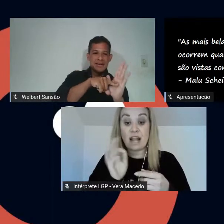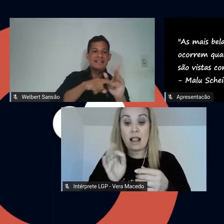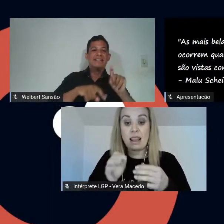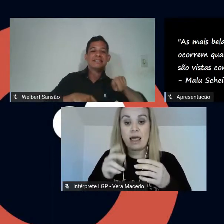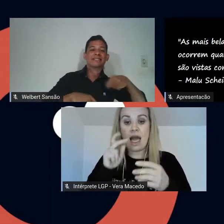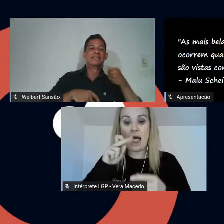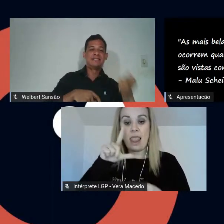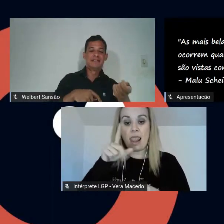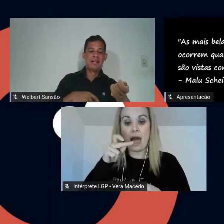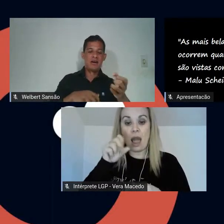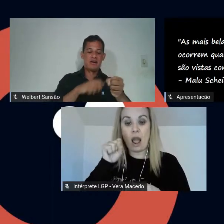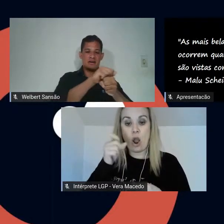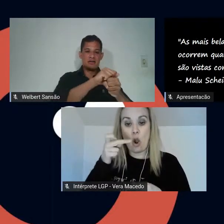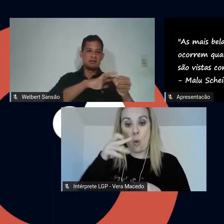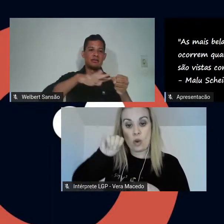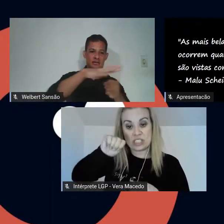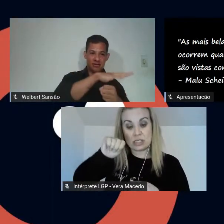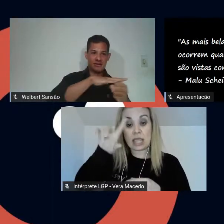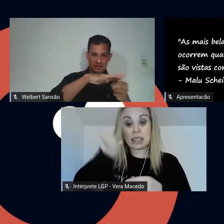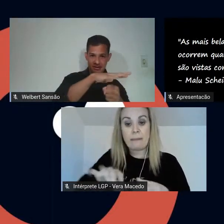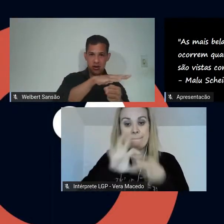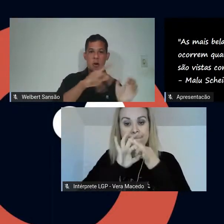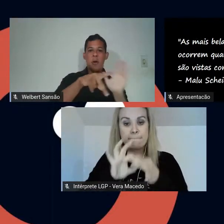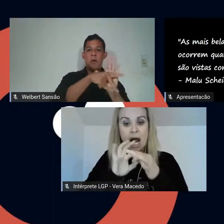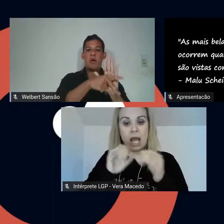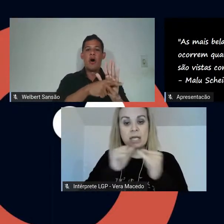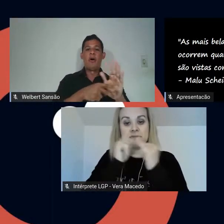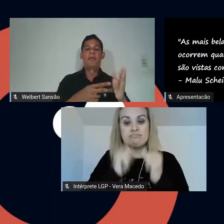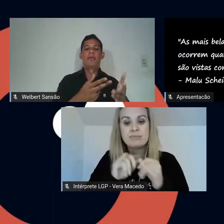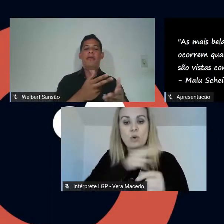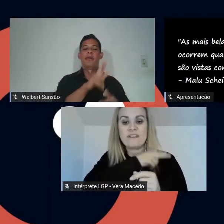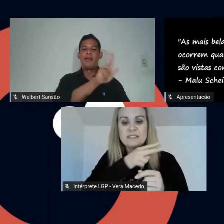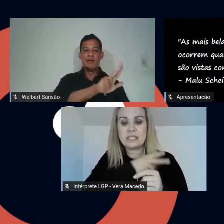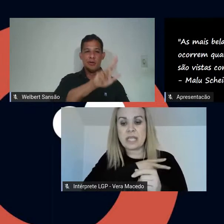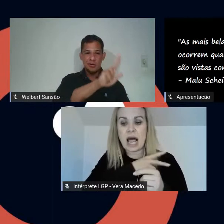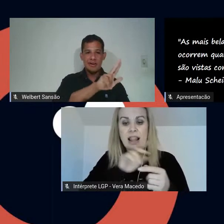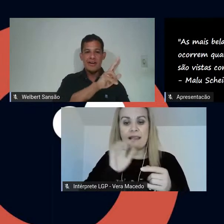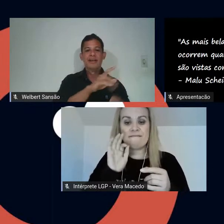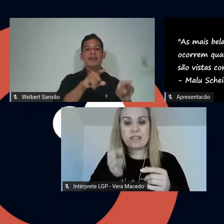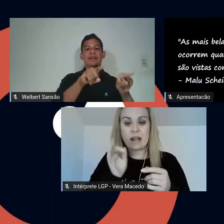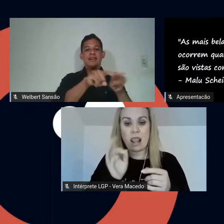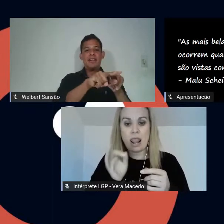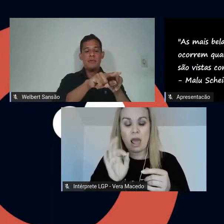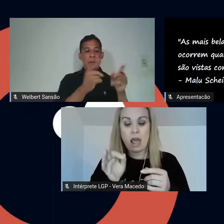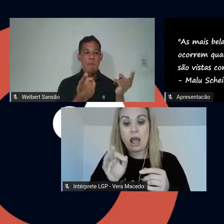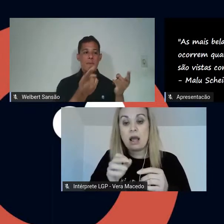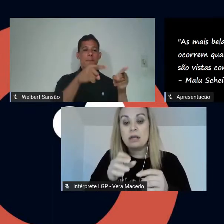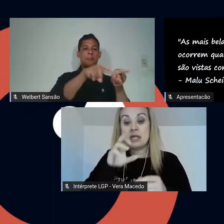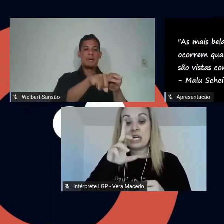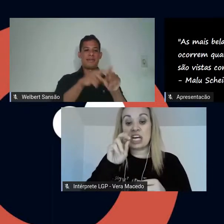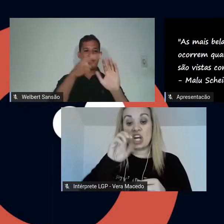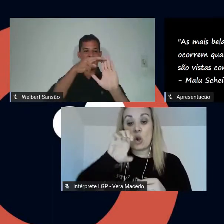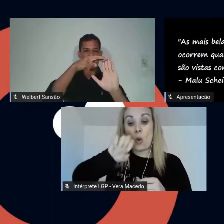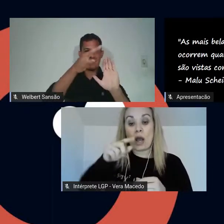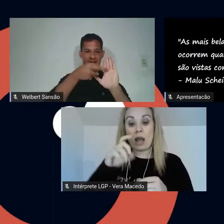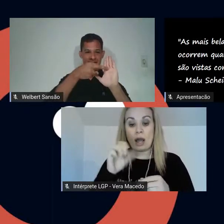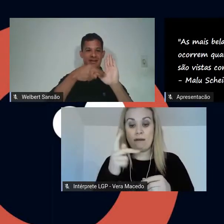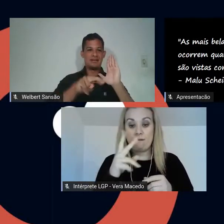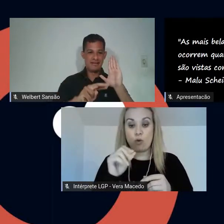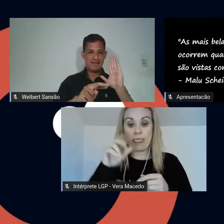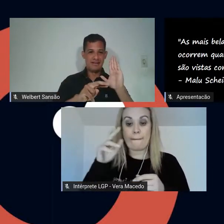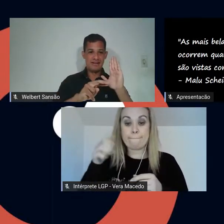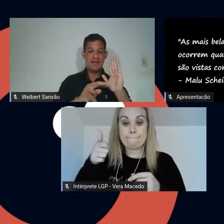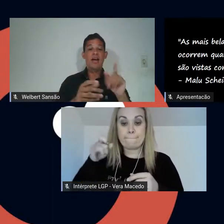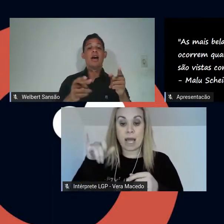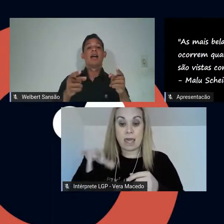Alagoas, em parceria interinstitucional com a Universidade Federal do Recôncavo da Bahia e